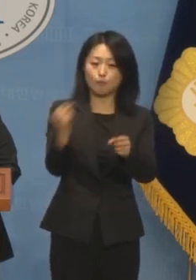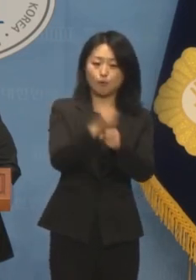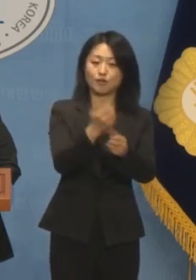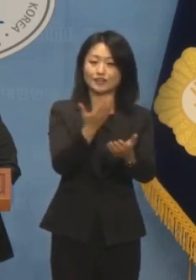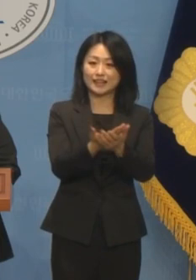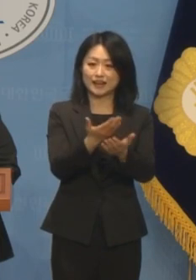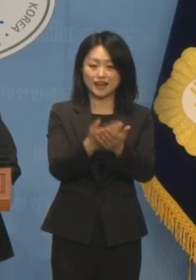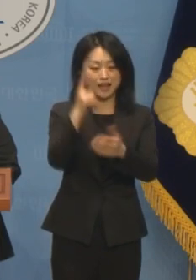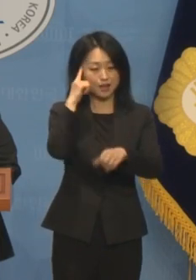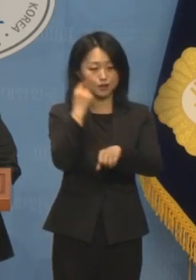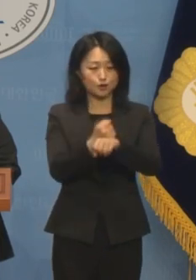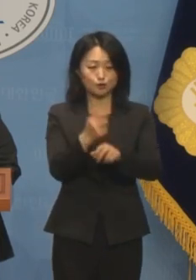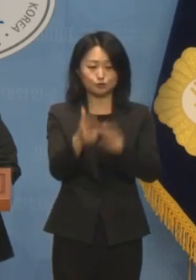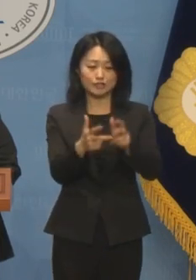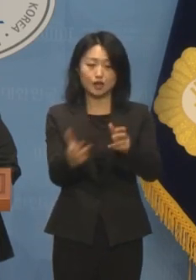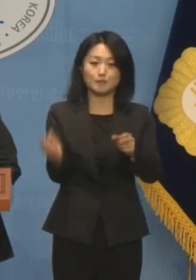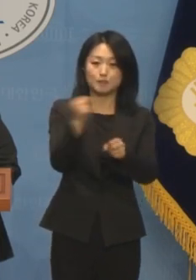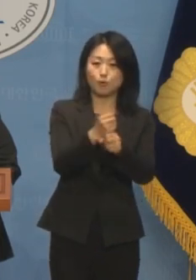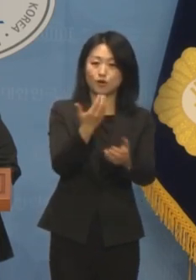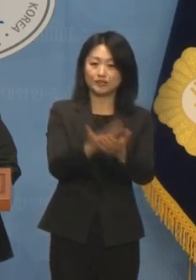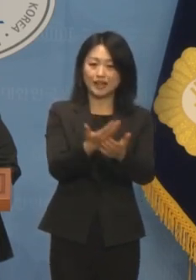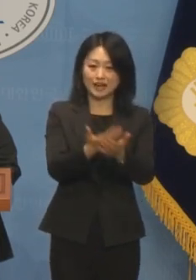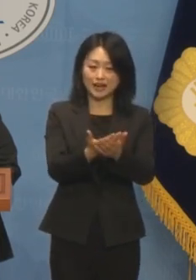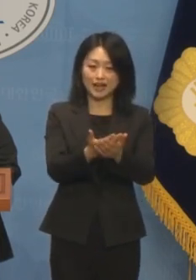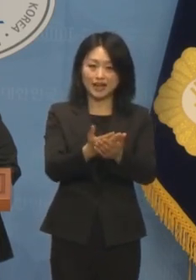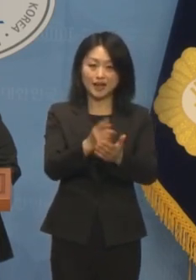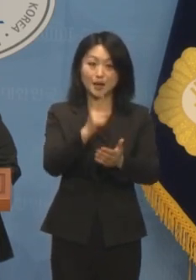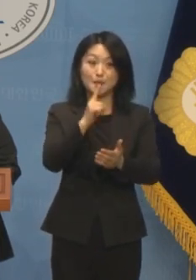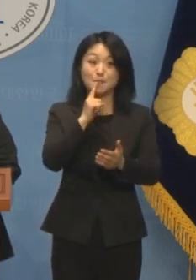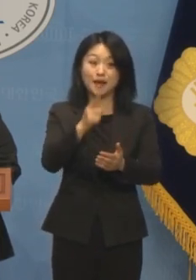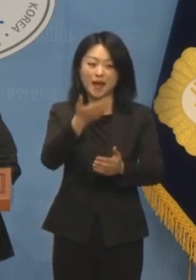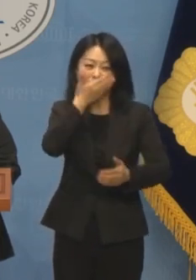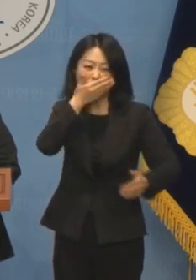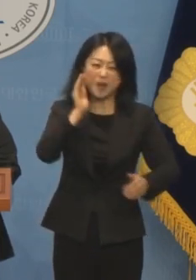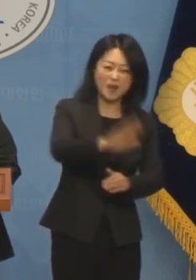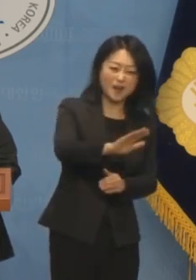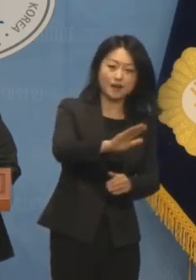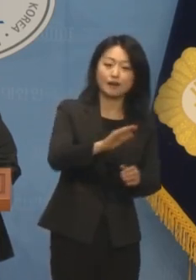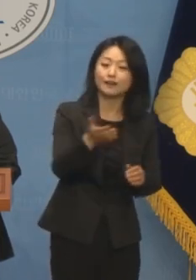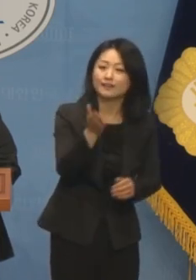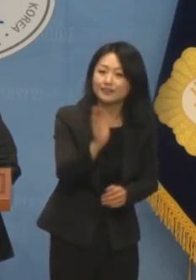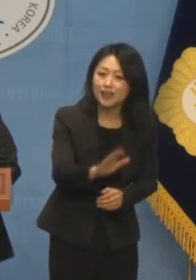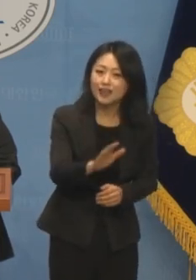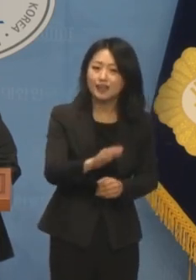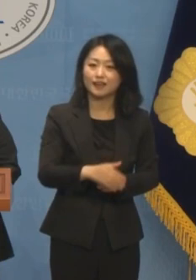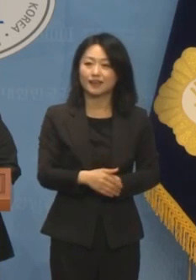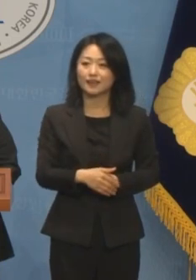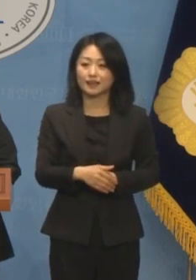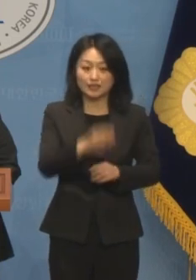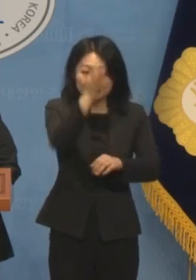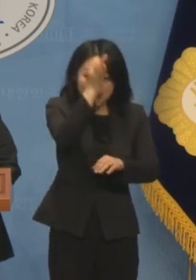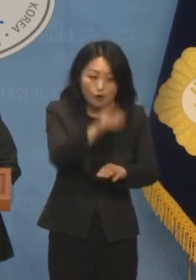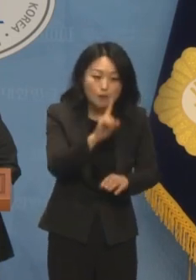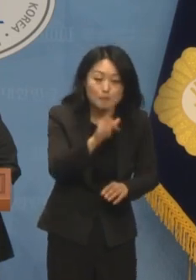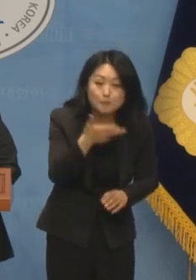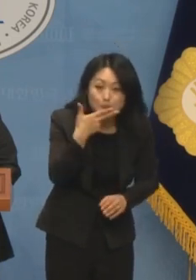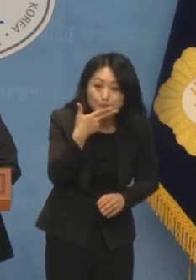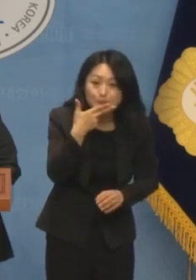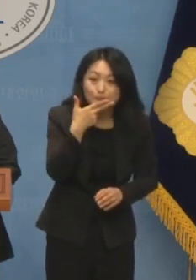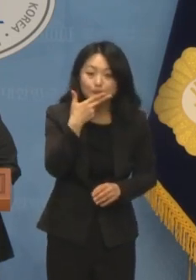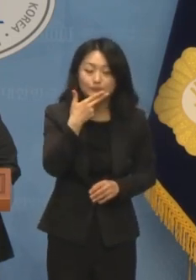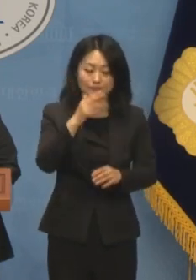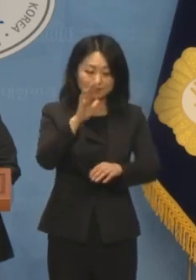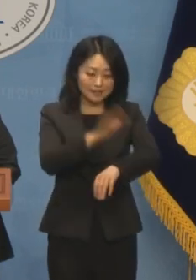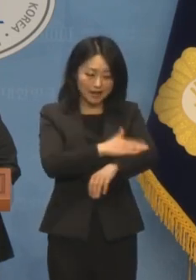입도 막아 국민의 지탄을 받았지만 단 한마디의 사과도 없었고 잘못을